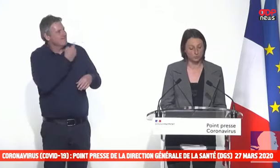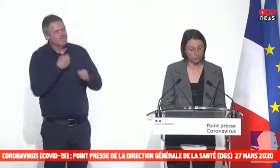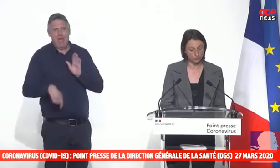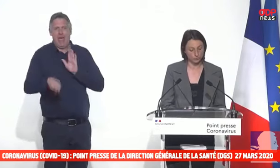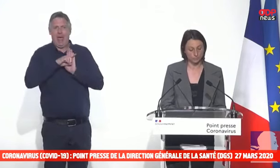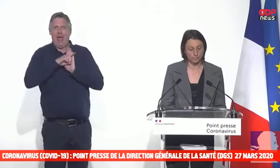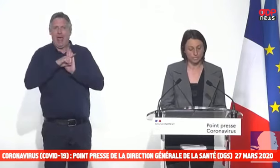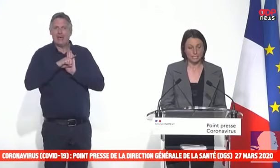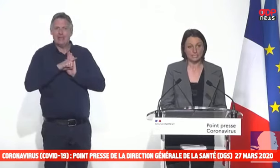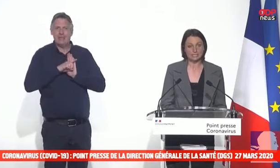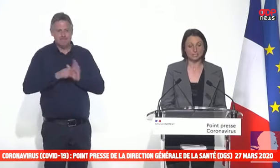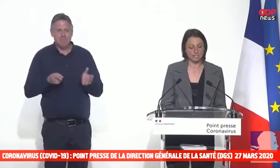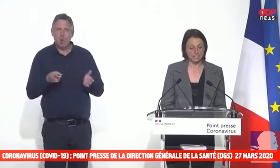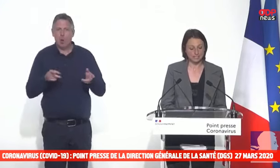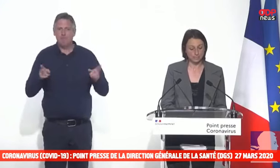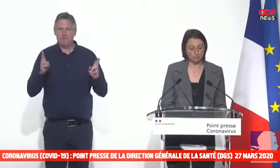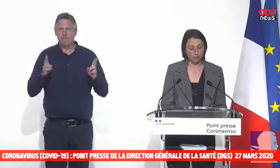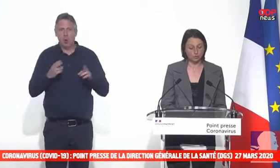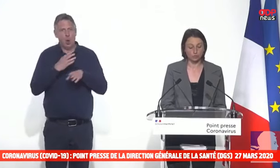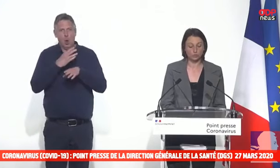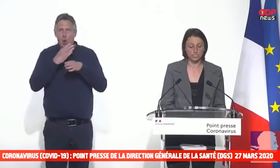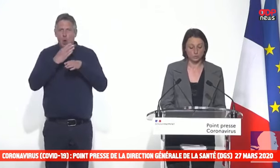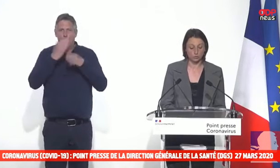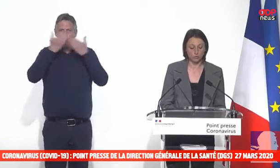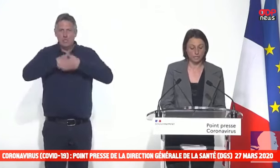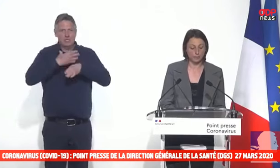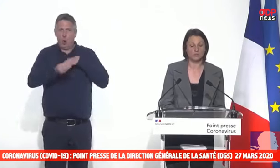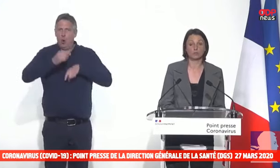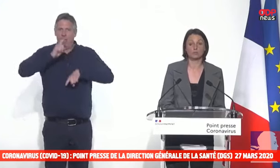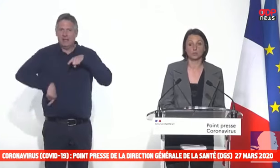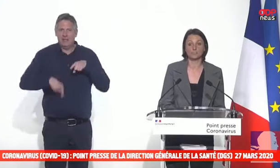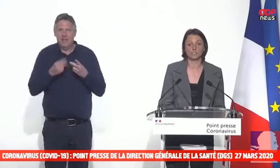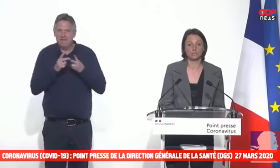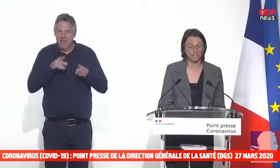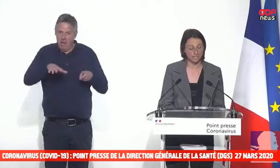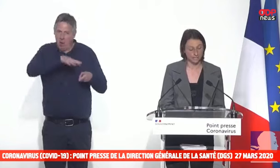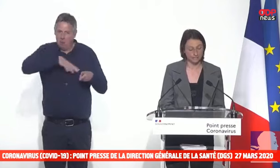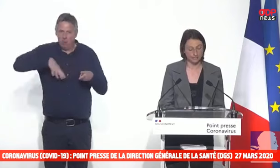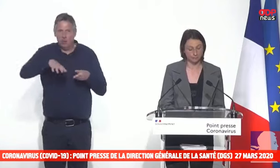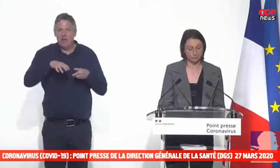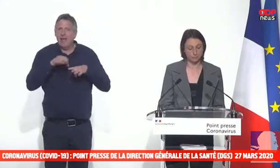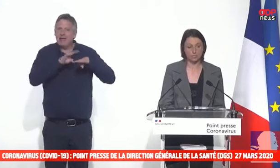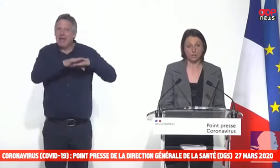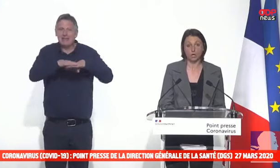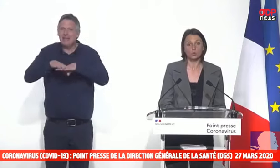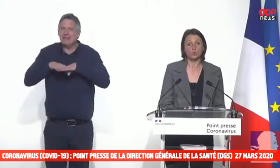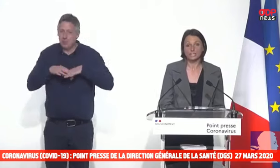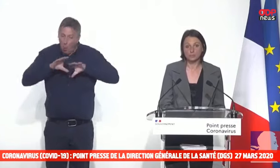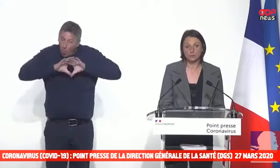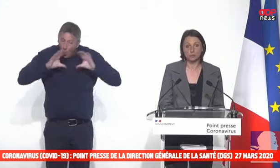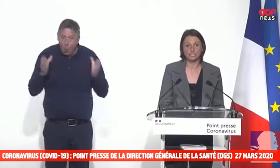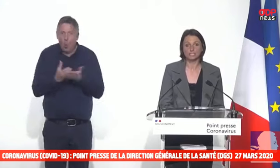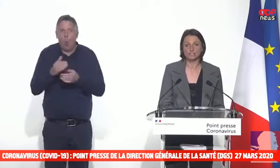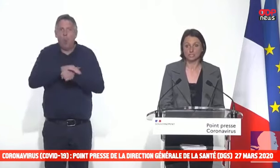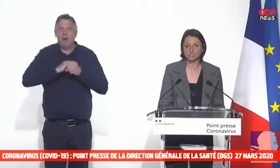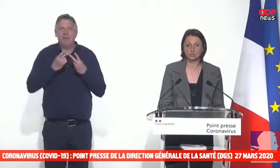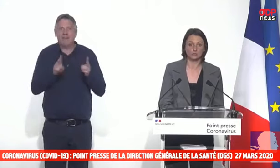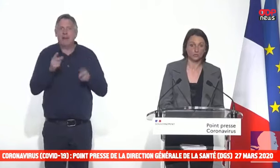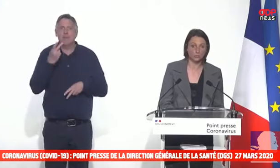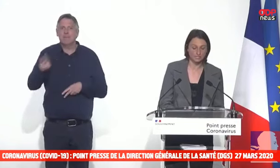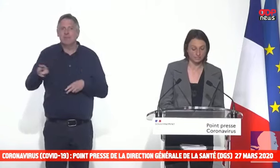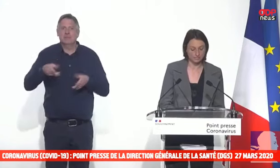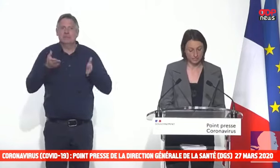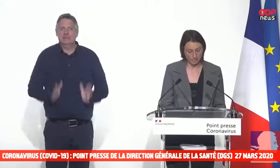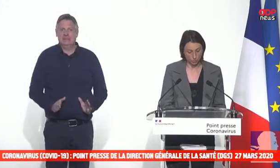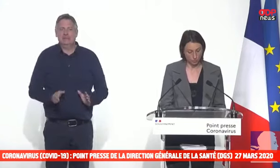de couvre-feu. C'est un arrêté qui porte sur toute sa commune et pas seulement sur tel ou tel quartier. Concrètement, il y a des échanges